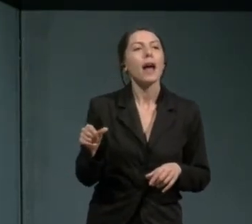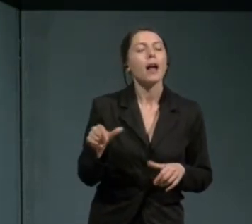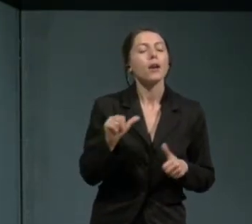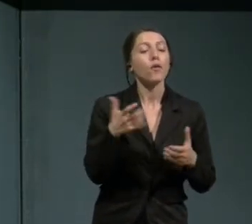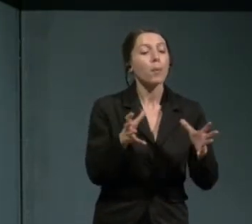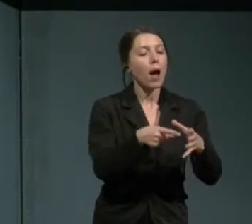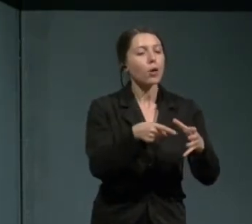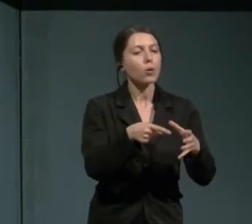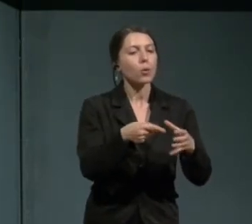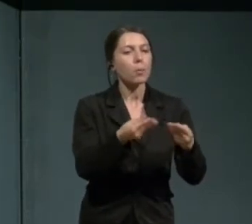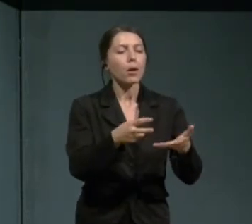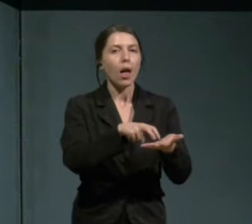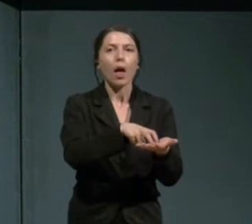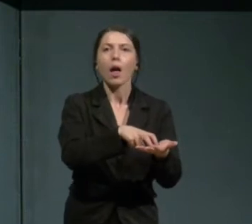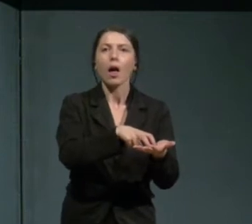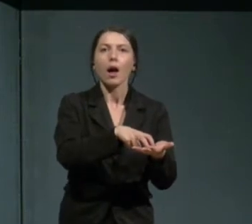gruppo